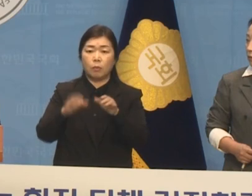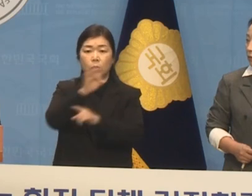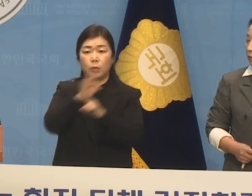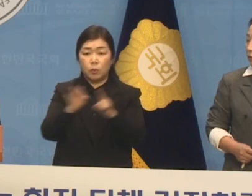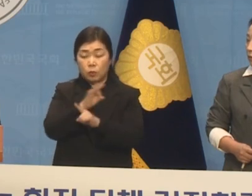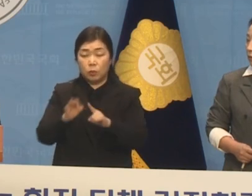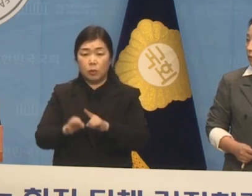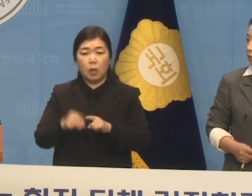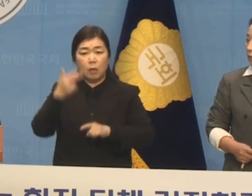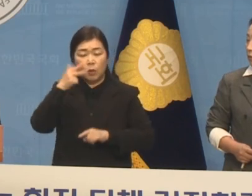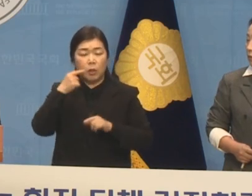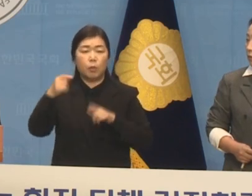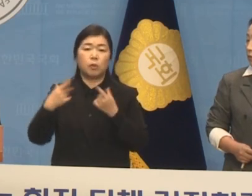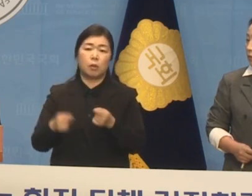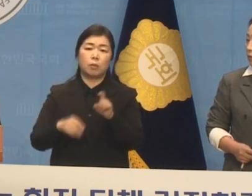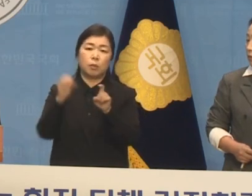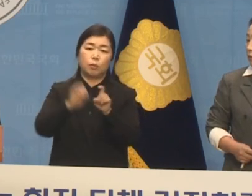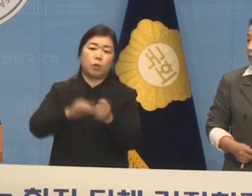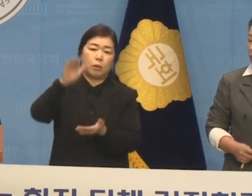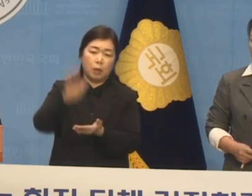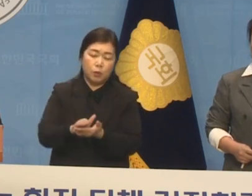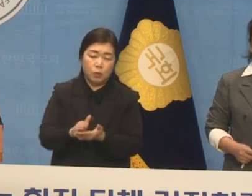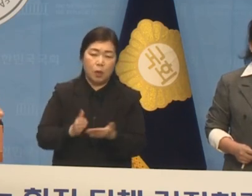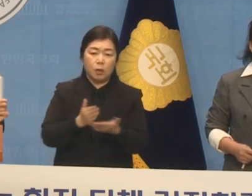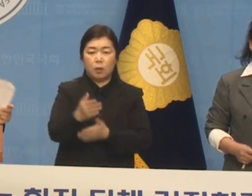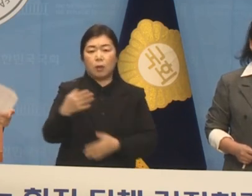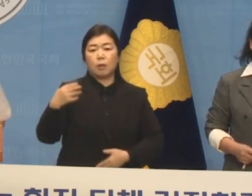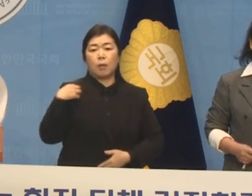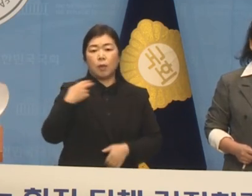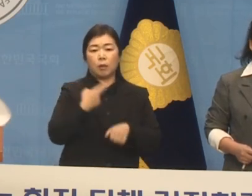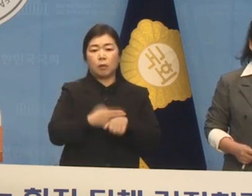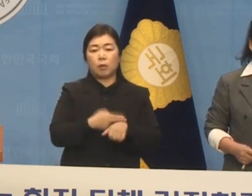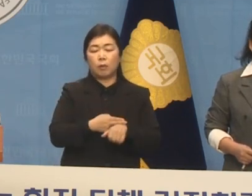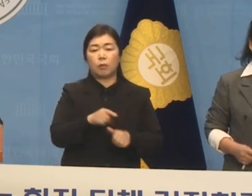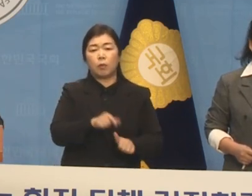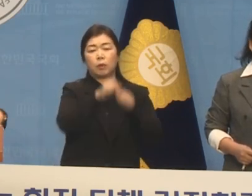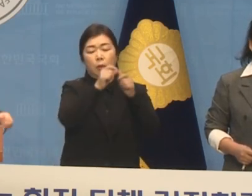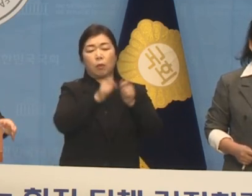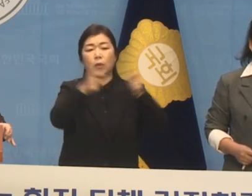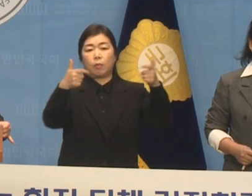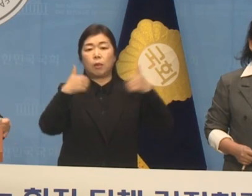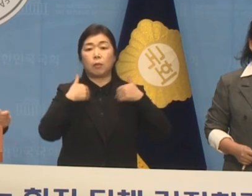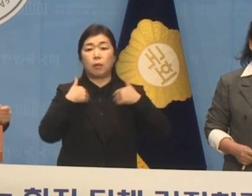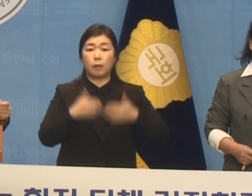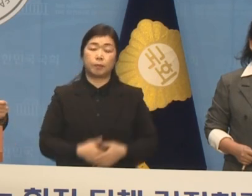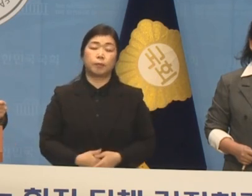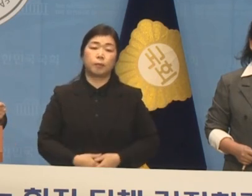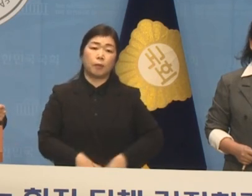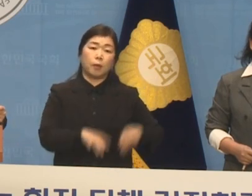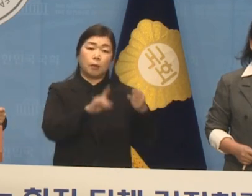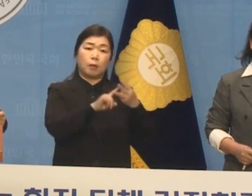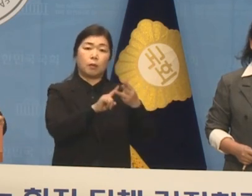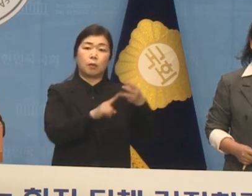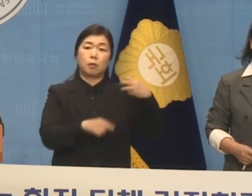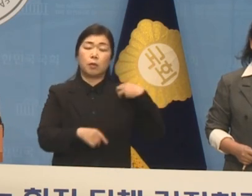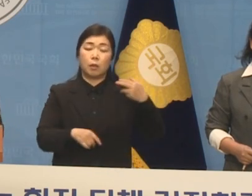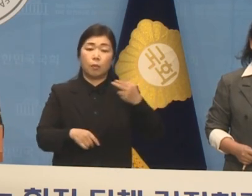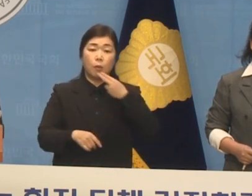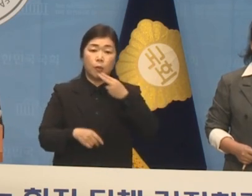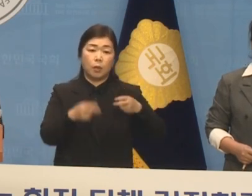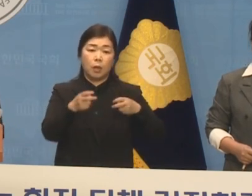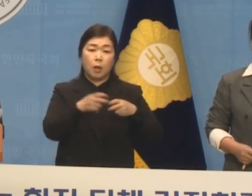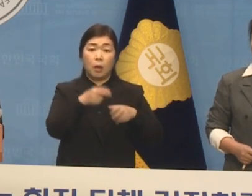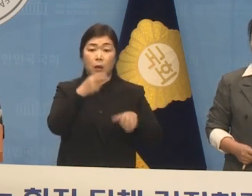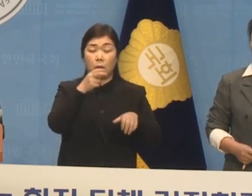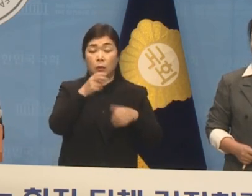낮추고 전임의와 교수 채용 비율을 확대해야 합니다. 셋째는 무책임한 의사 집단